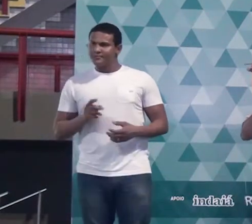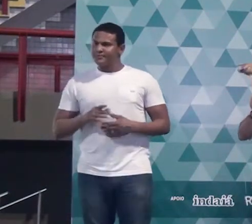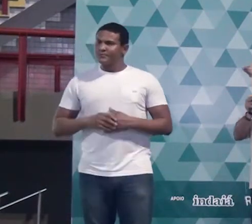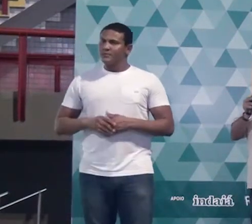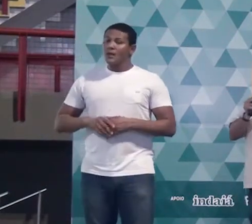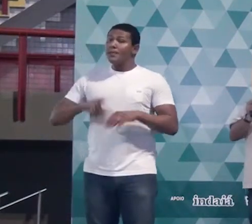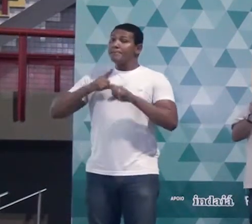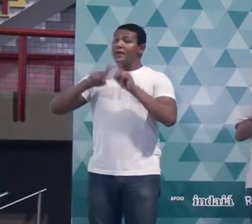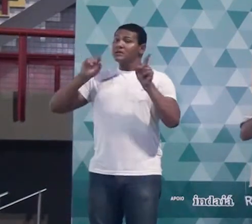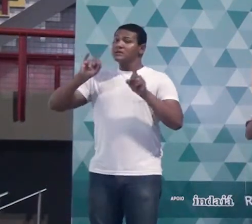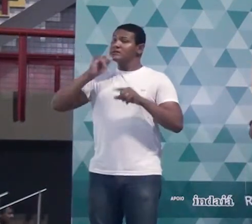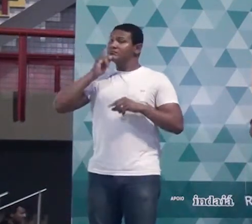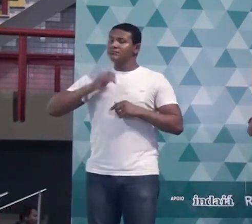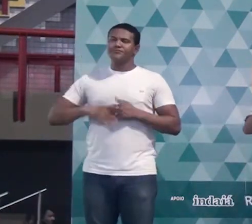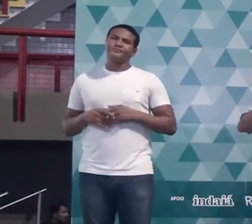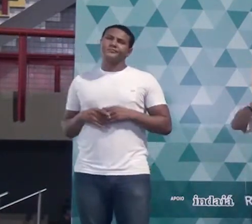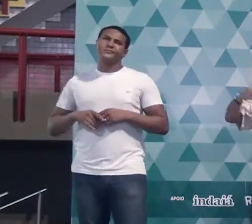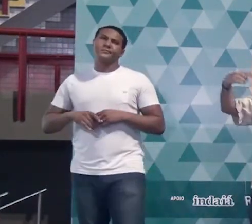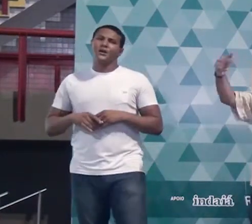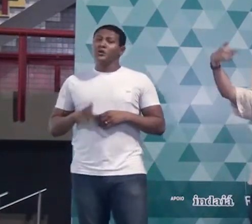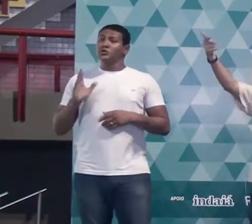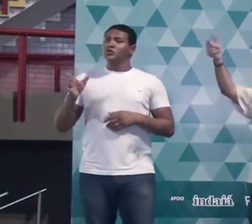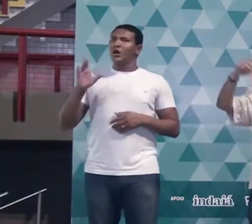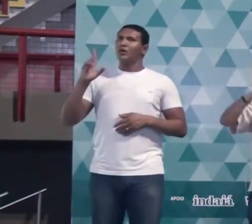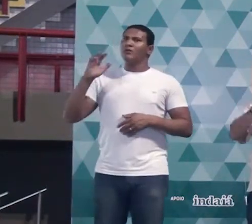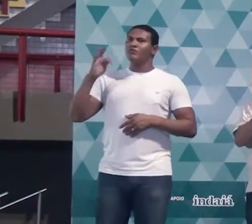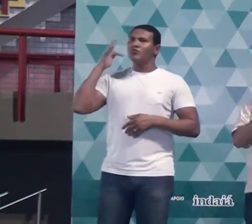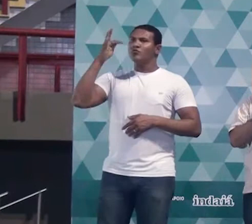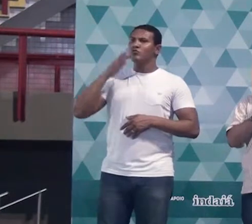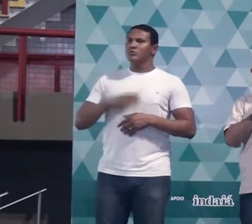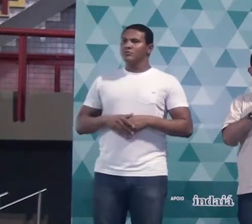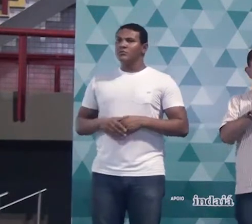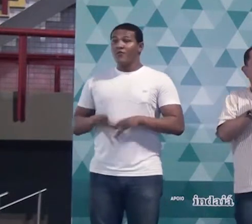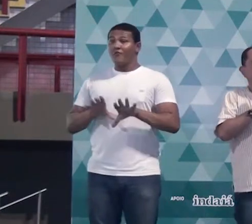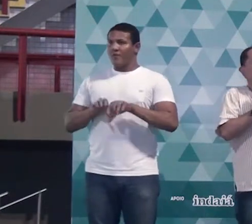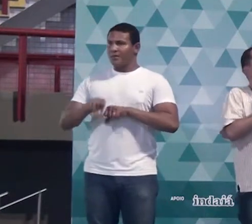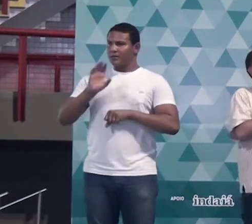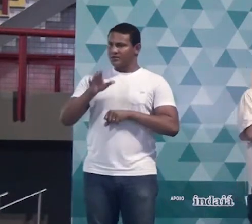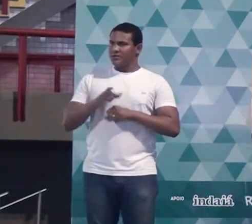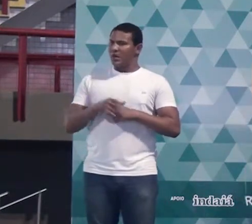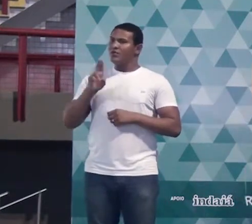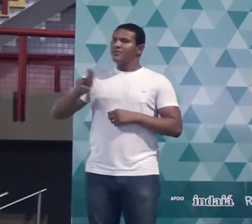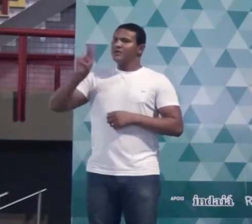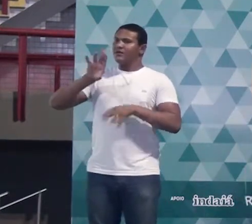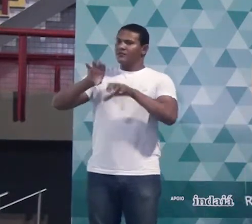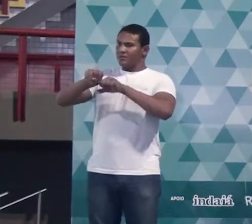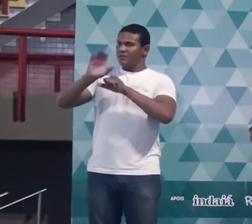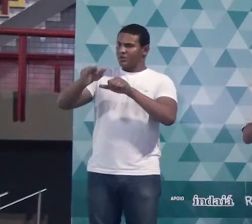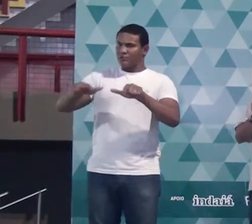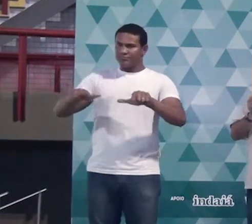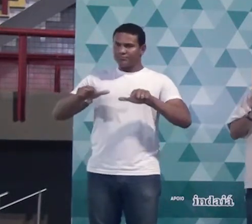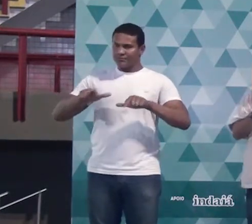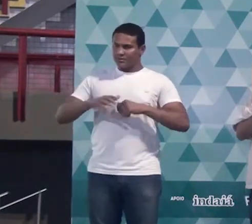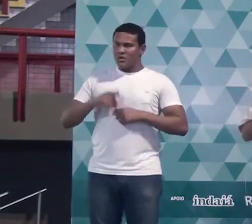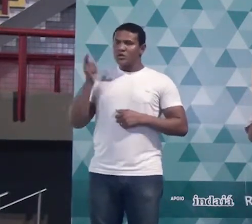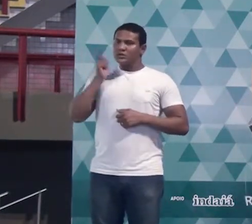Agora imagina você, já formado e deformado pela universidade, recebe um convite de emprego, vai lá